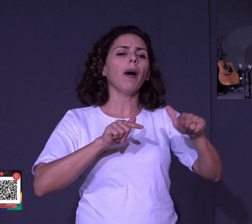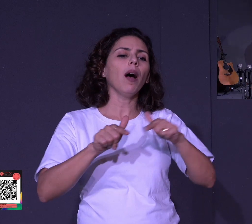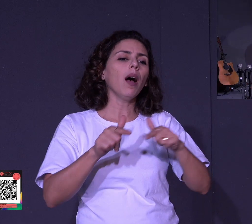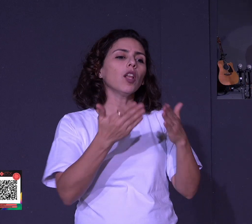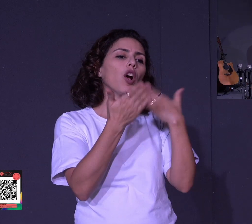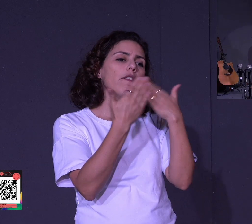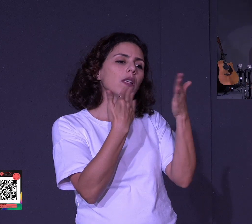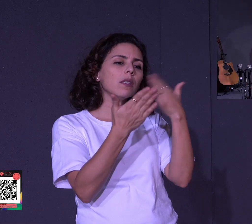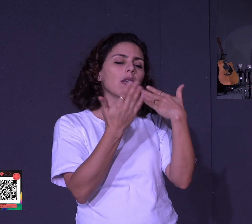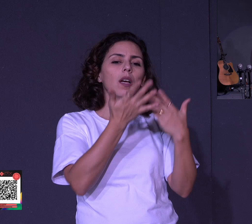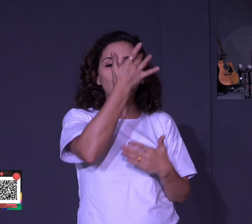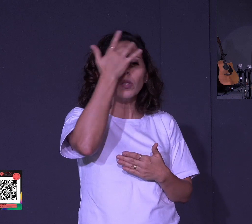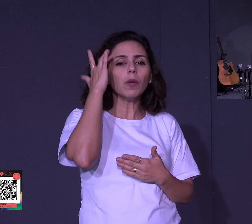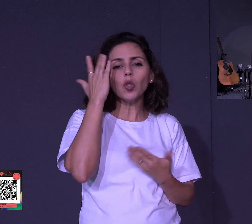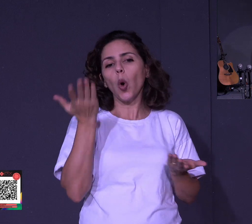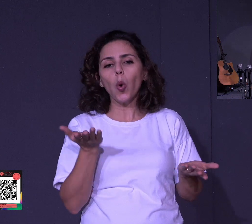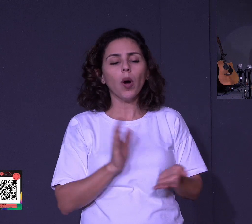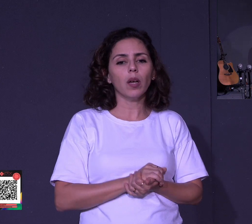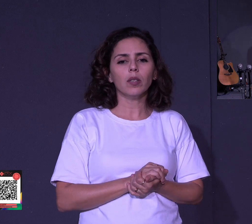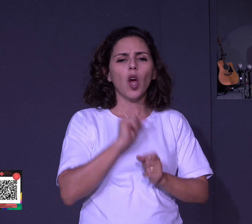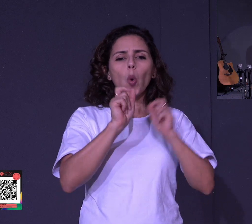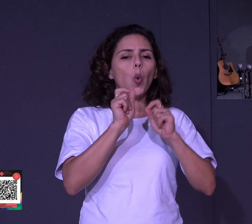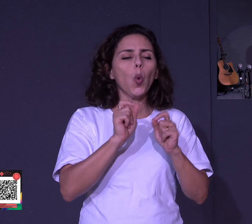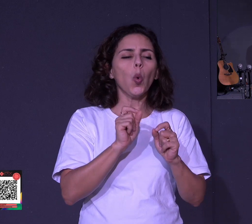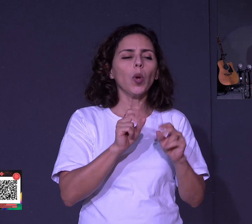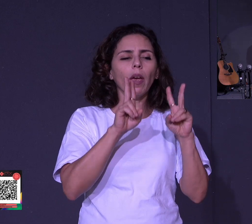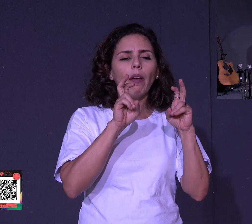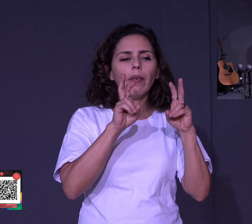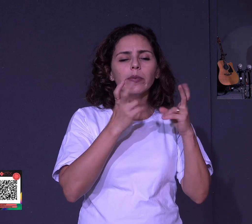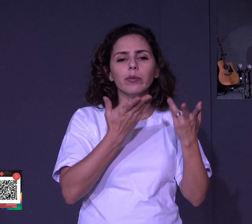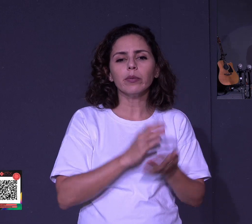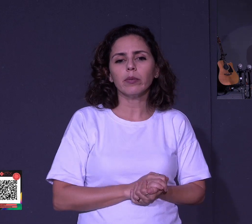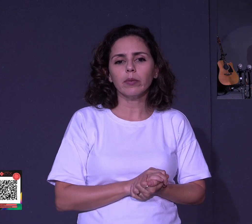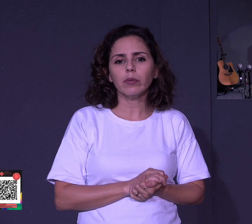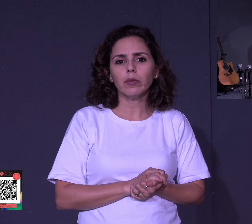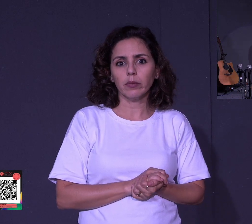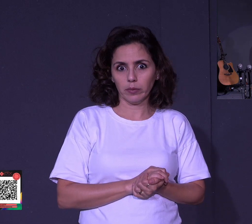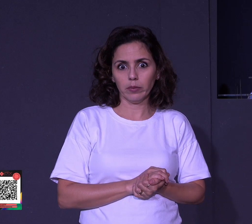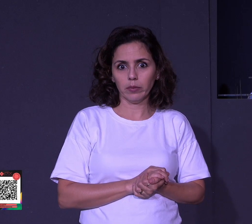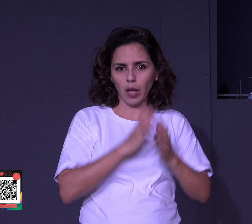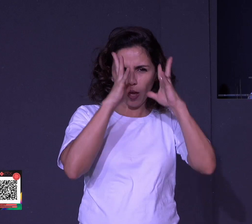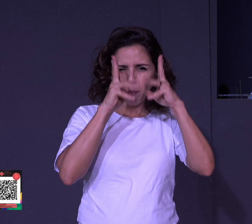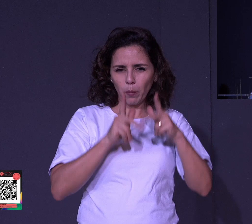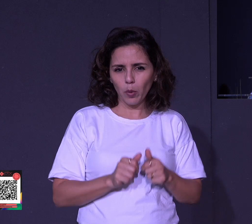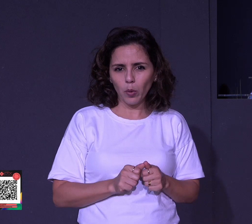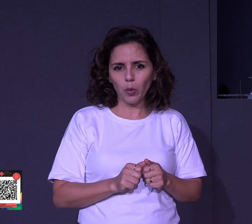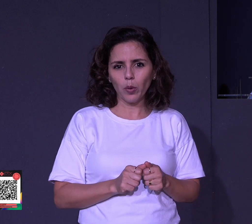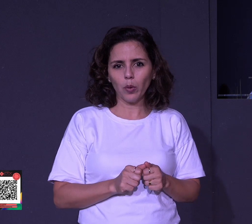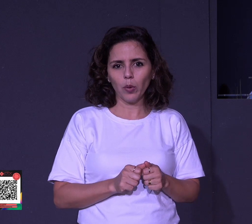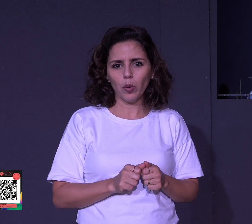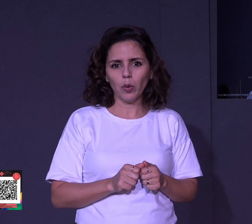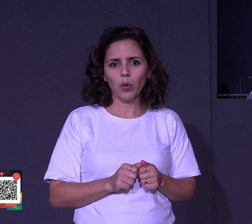na minha e na sua mente tem que haver tudo que é puro. Fala de algo que é moralmente livre de